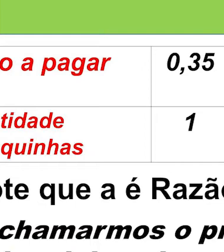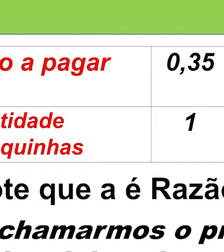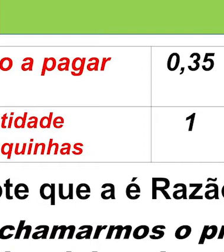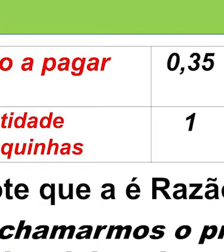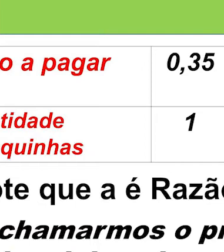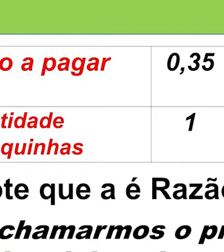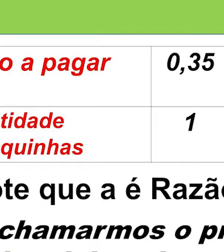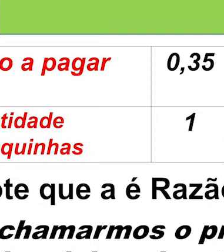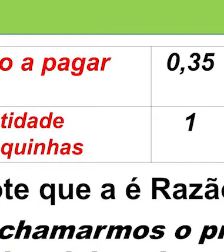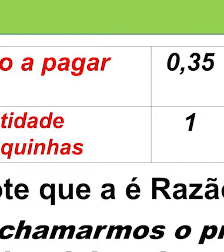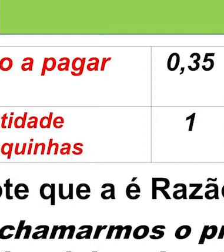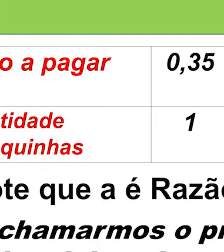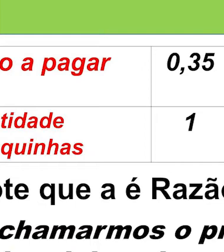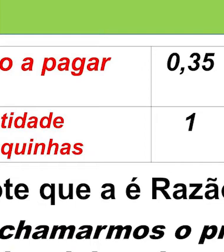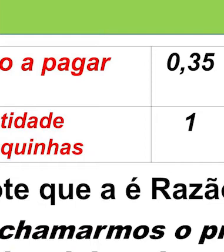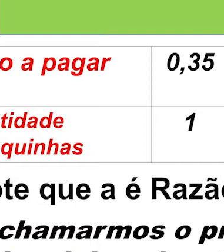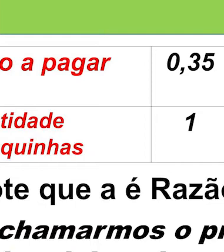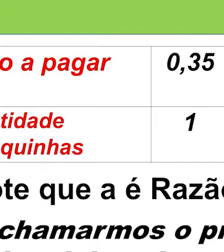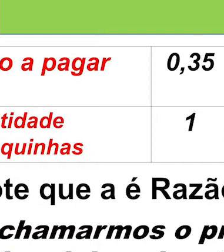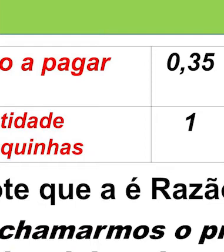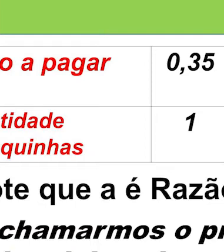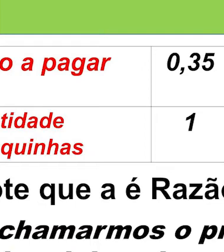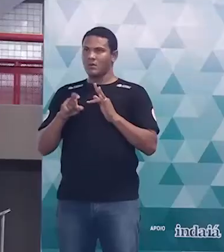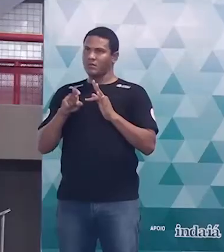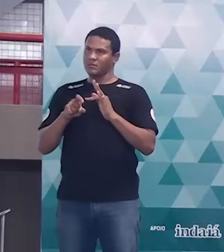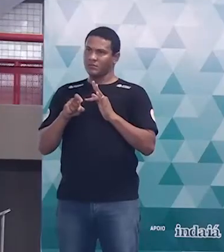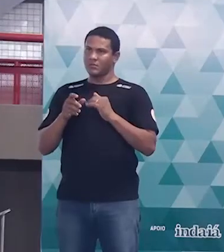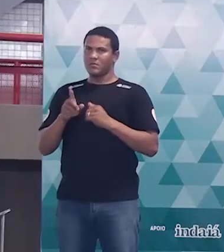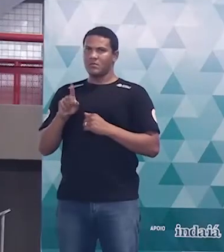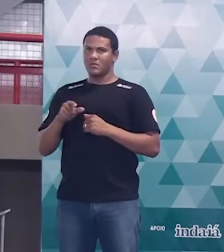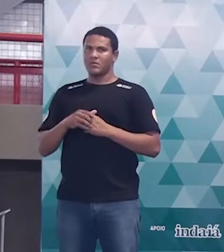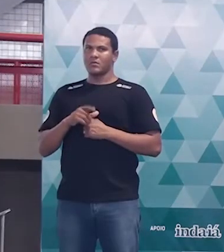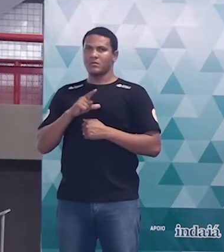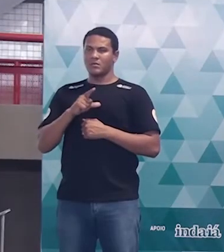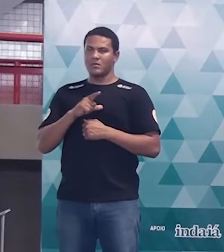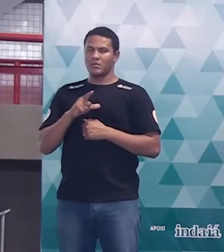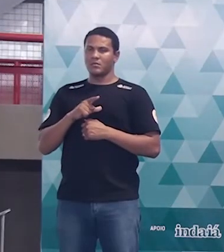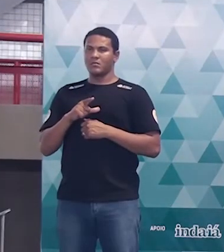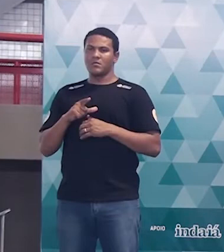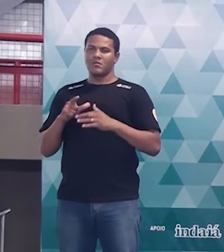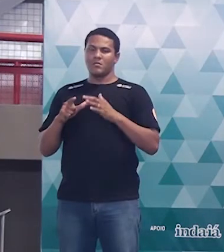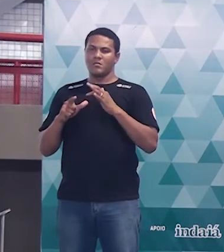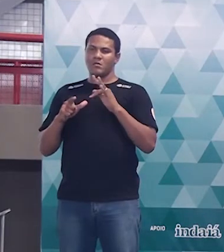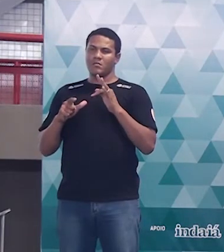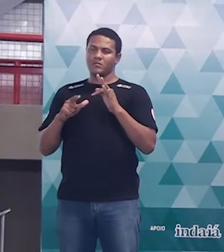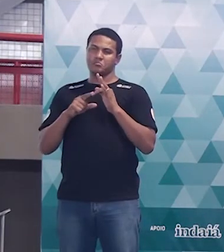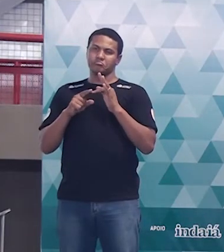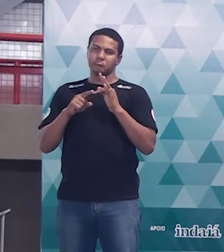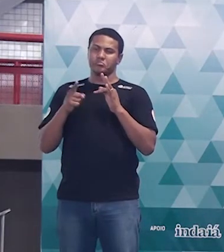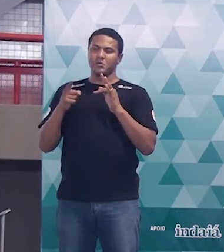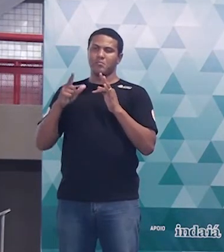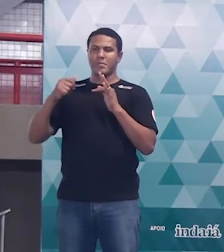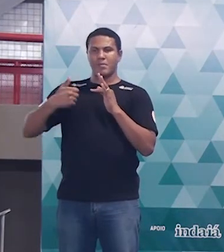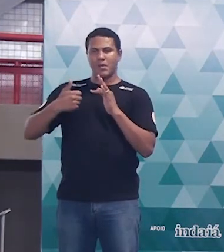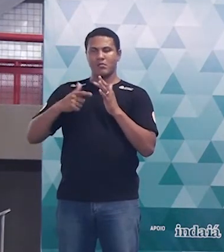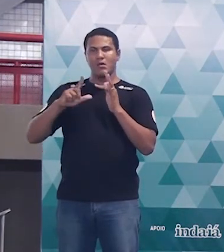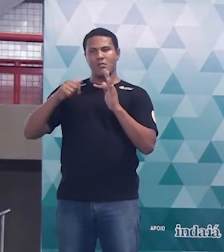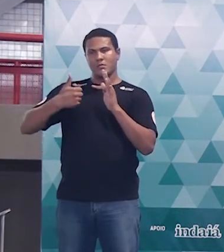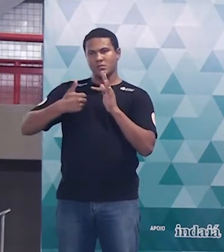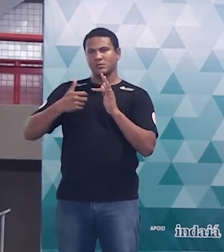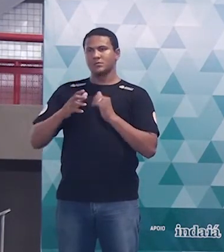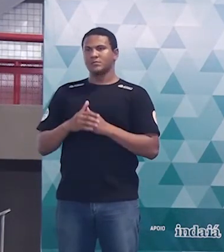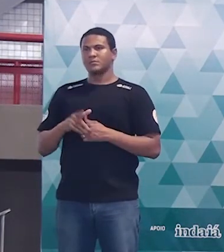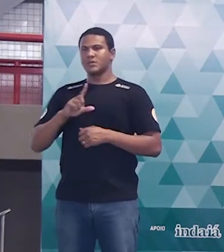funções inicialmente? Função afim ou função do primeiro grau. Depois,